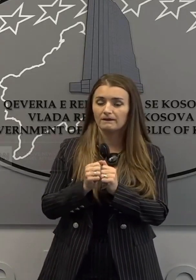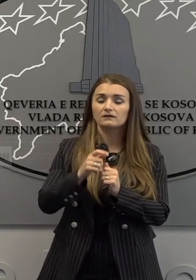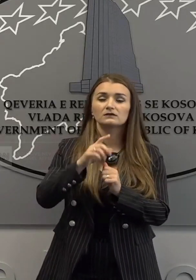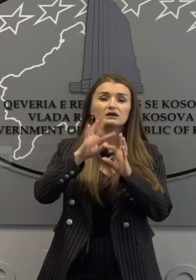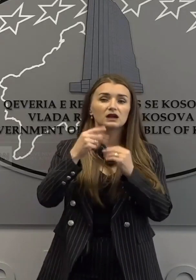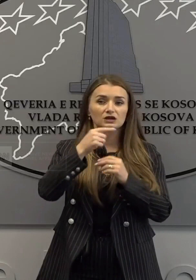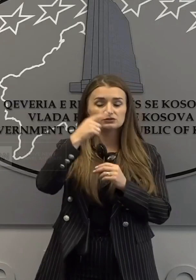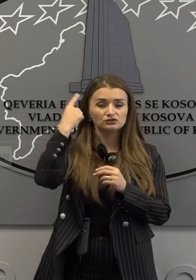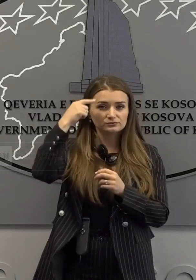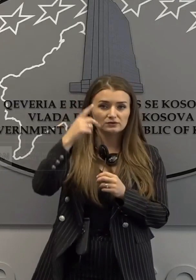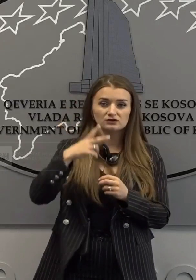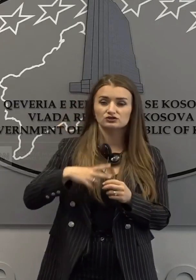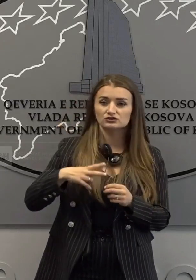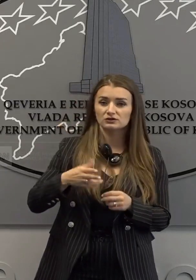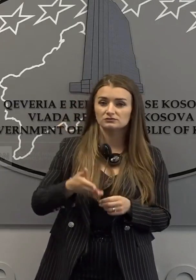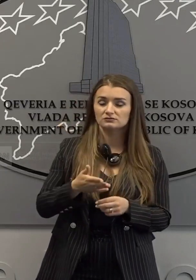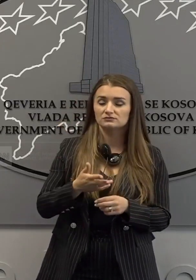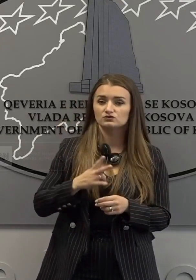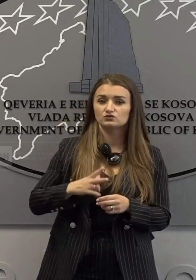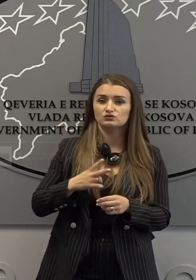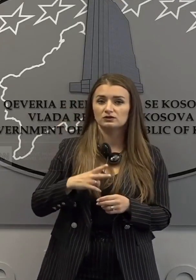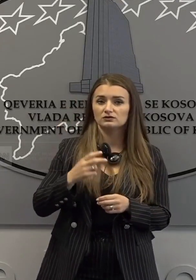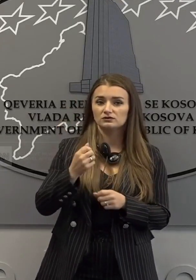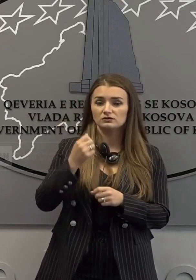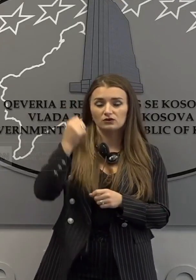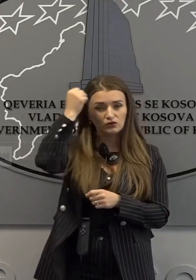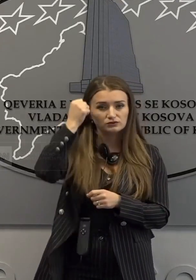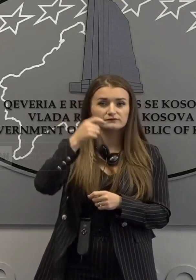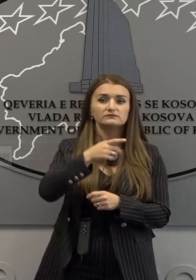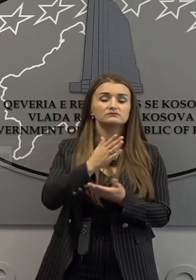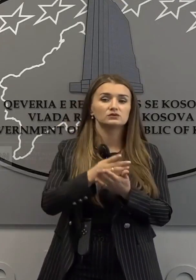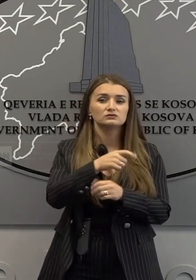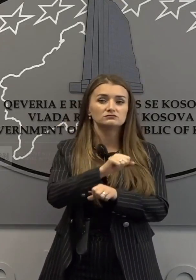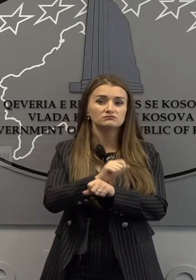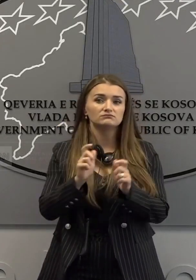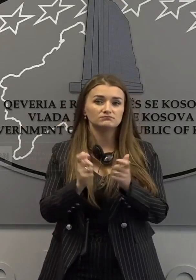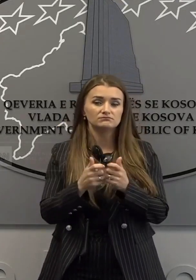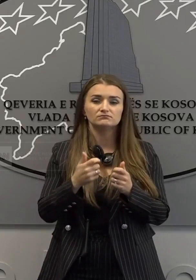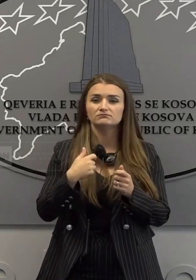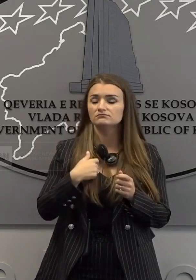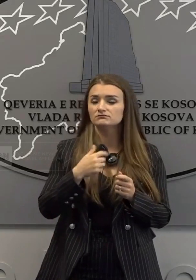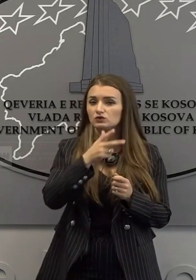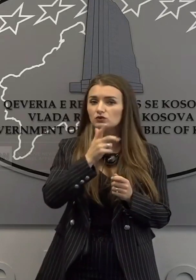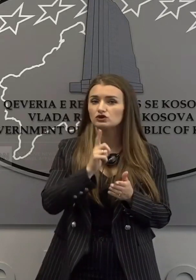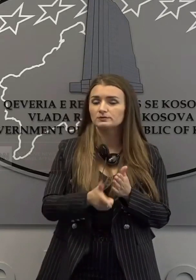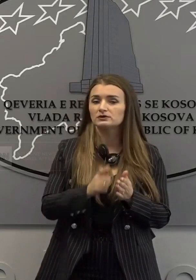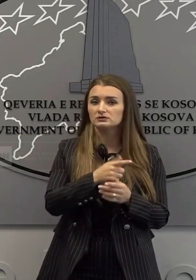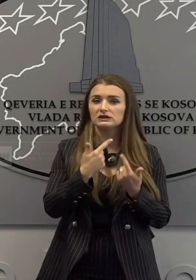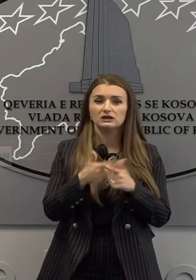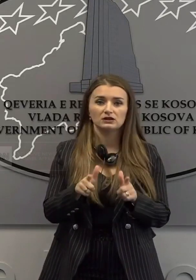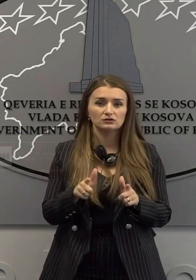Serbisë, e të si të jenë ndaluar dhe arrestuar atje, të lirohen me njëherë, gjithashtu e në